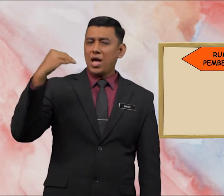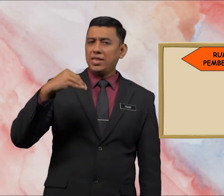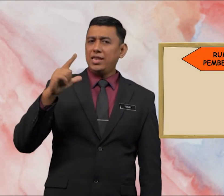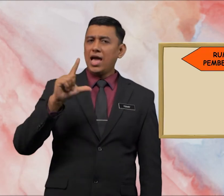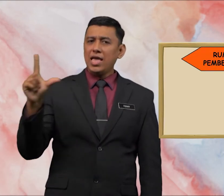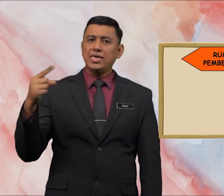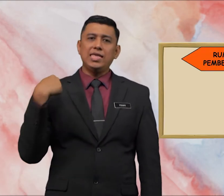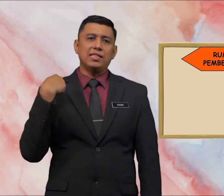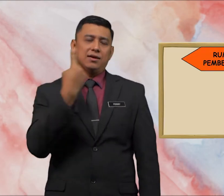Marilah kita